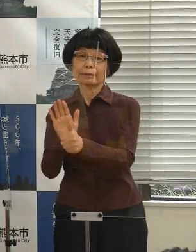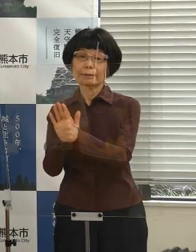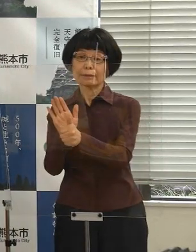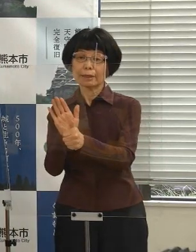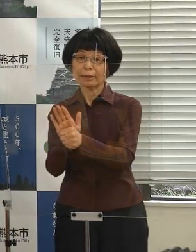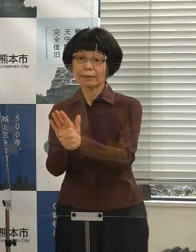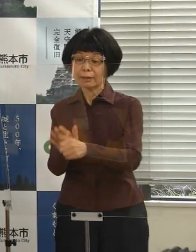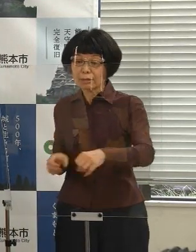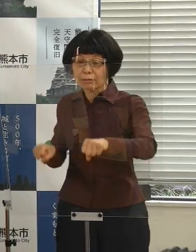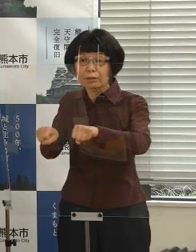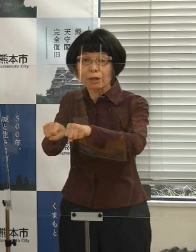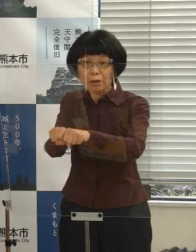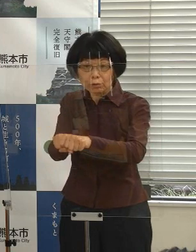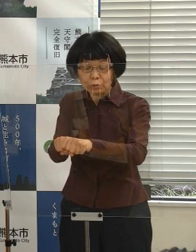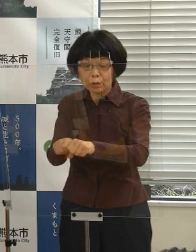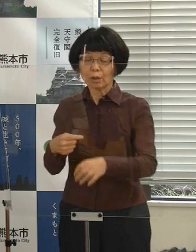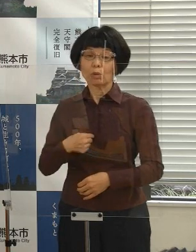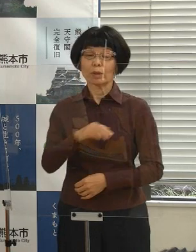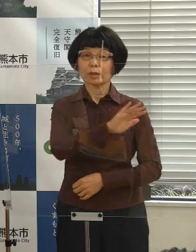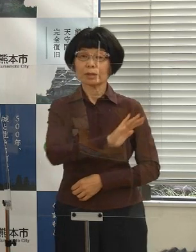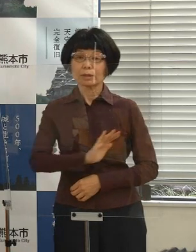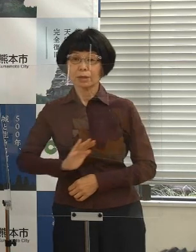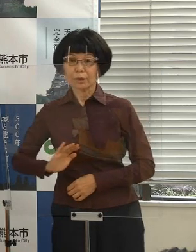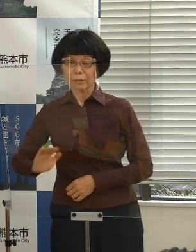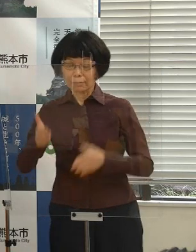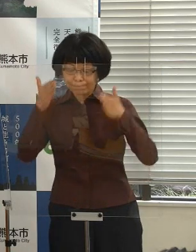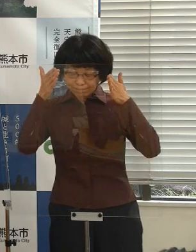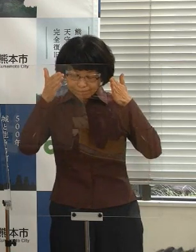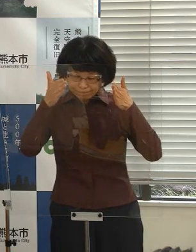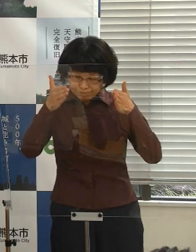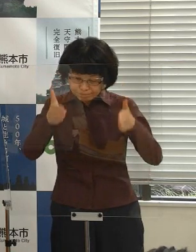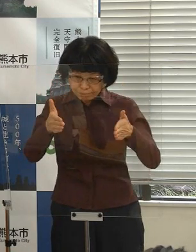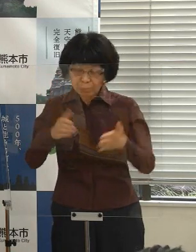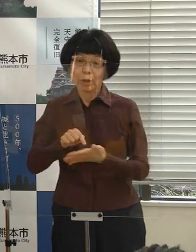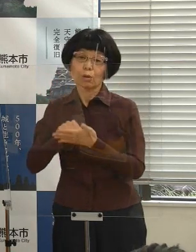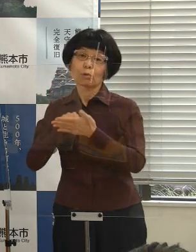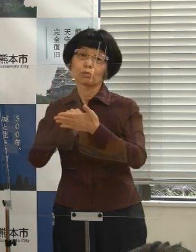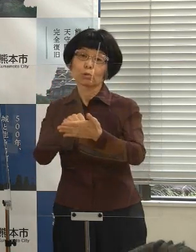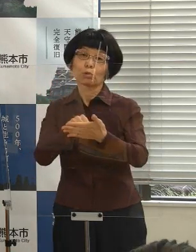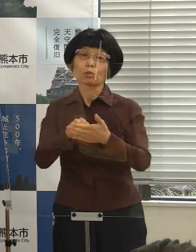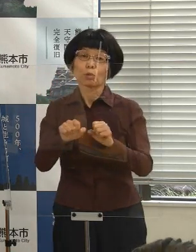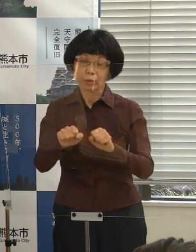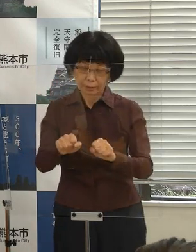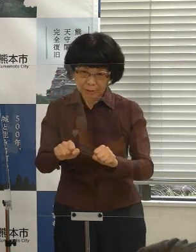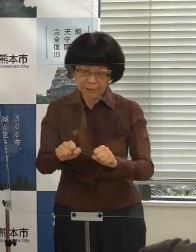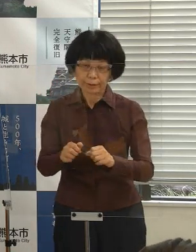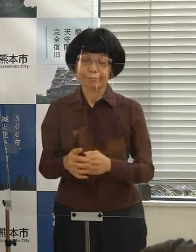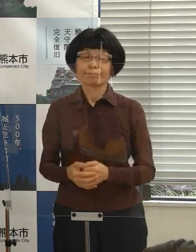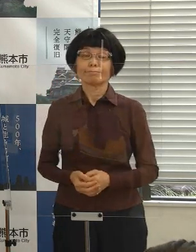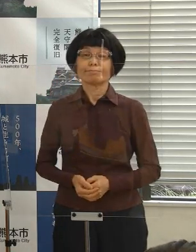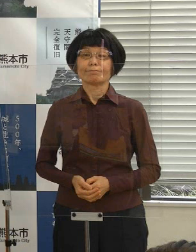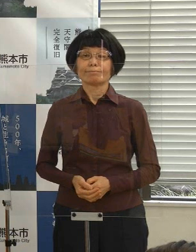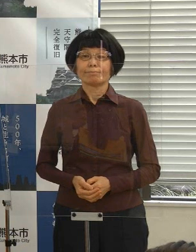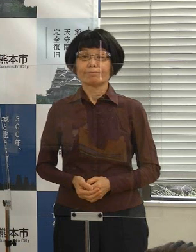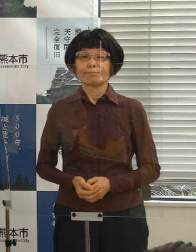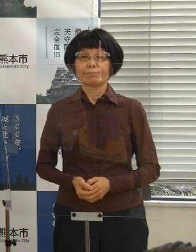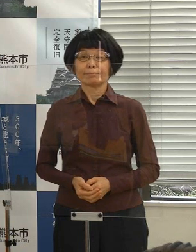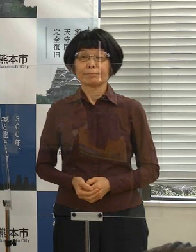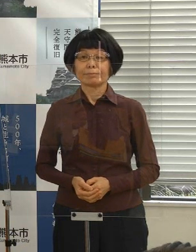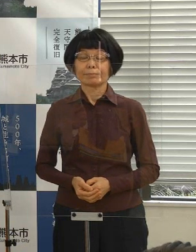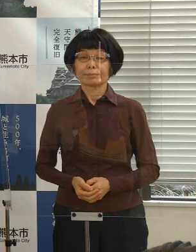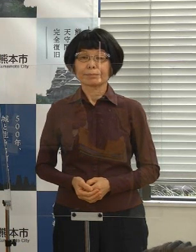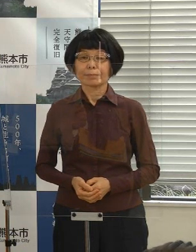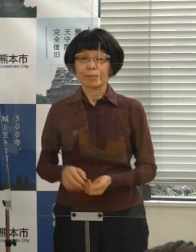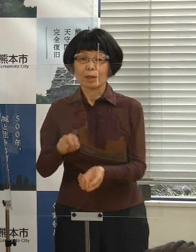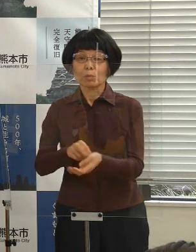ように、我々としてはですね、最大限努力をしていきたいというふうに思っていますので、その辺は慈恵病院さんとしっか